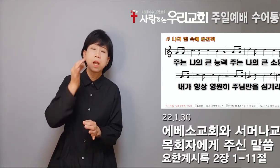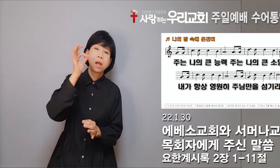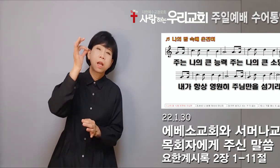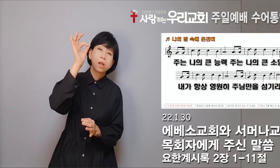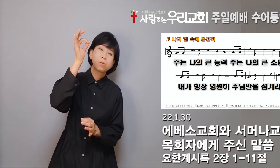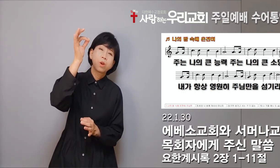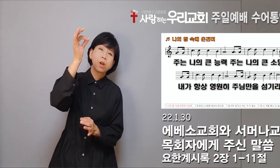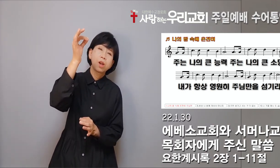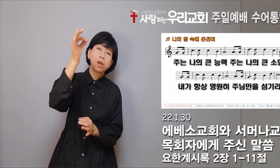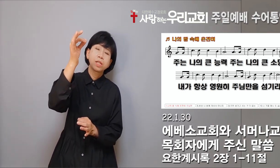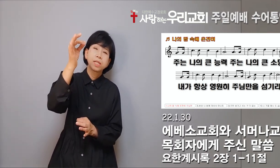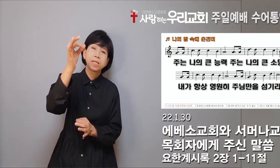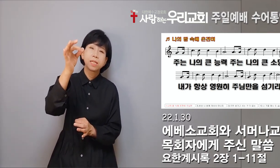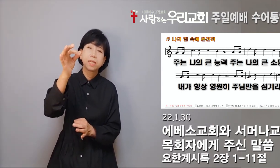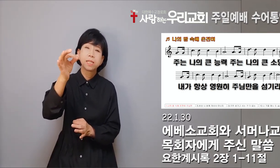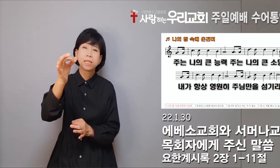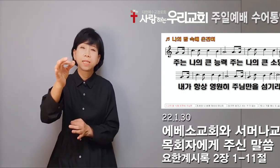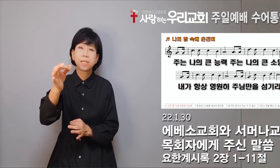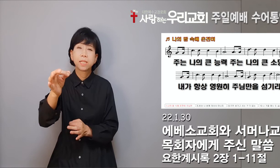내가 항상